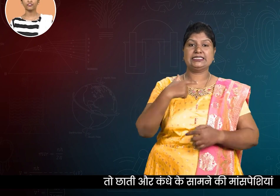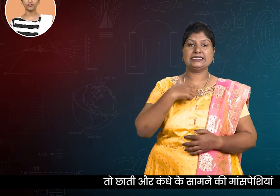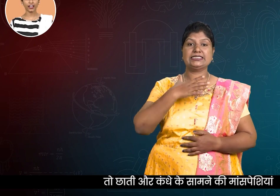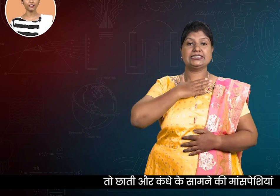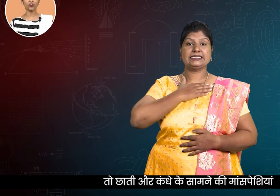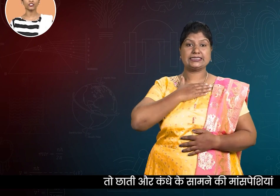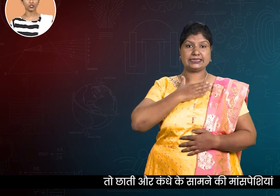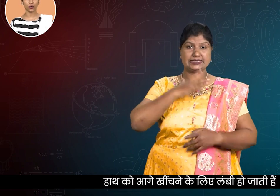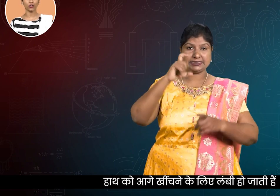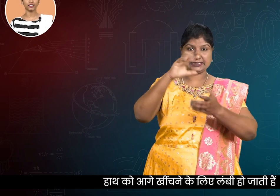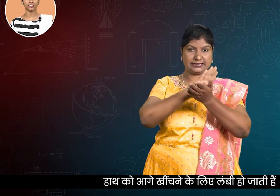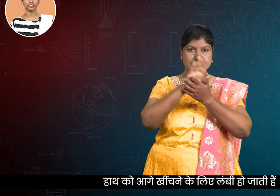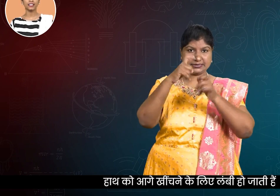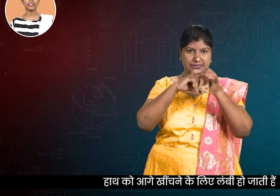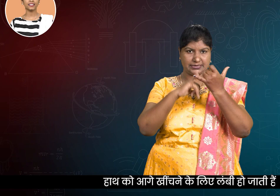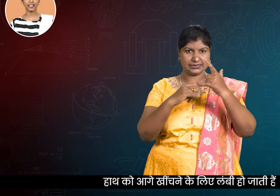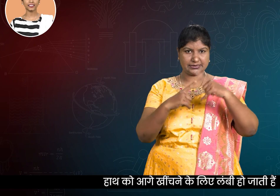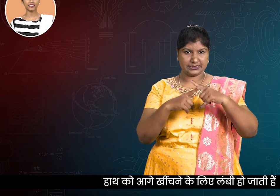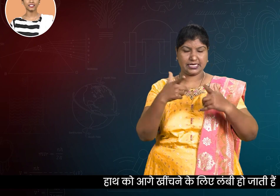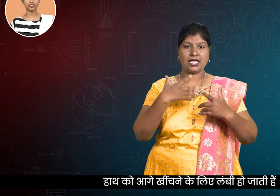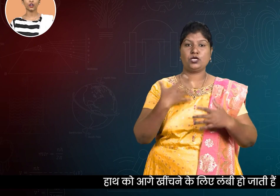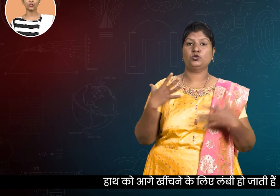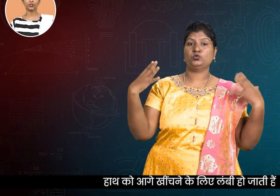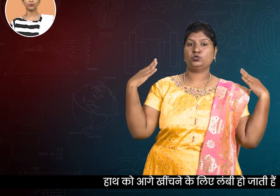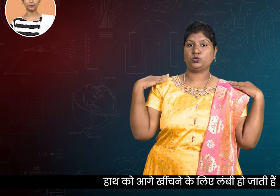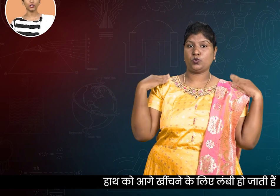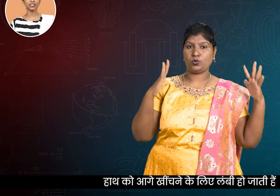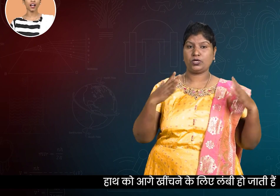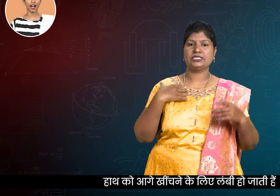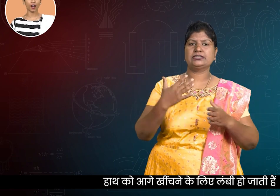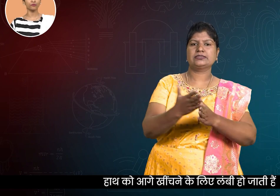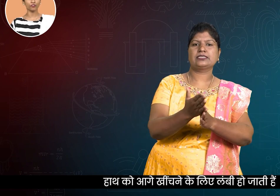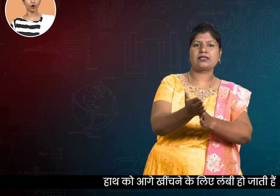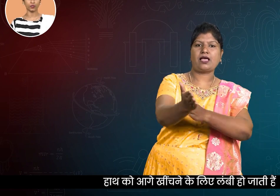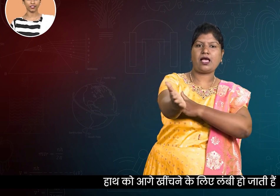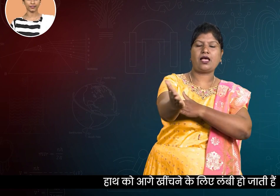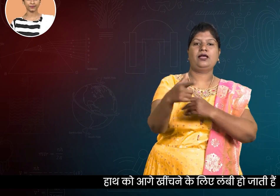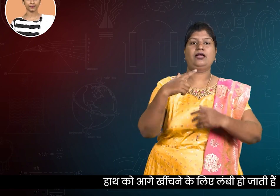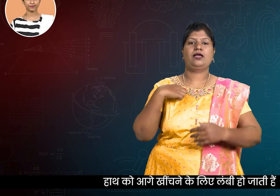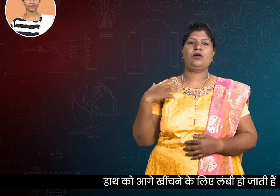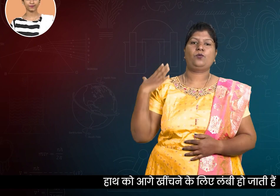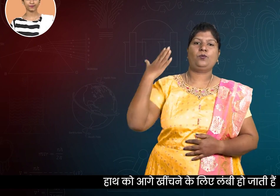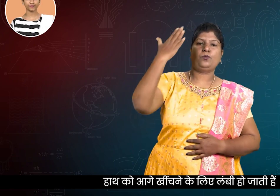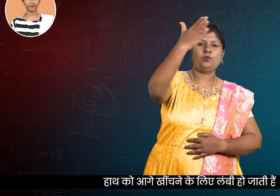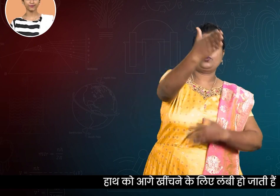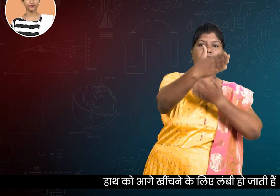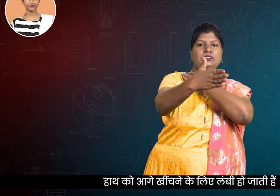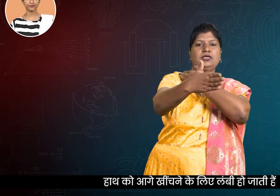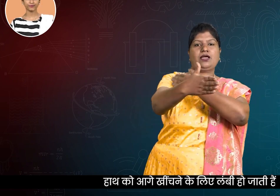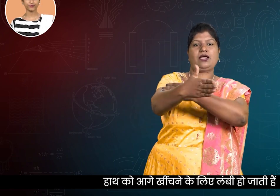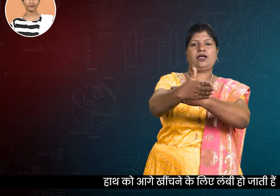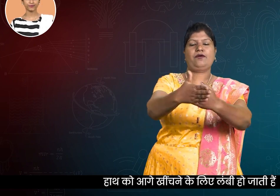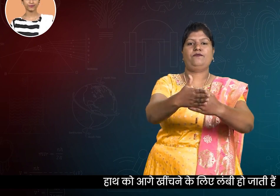की मांसपेशियां हाथ को आगे खींचने के लिए लंबी हो जाती है,